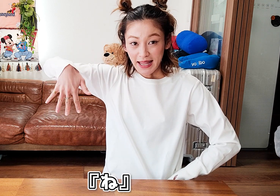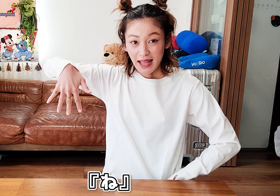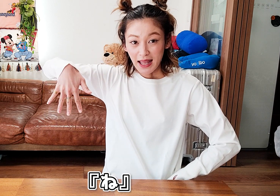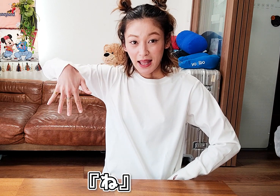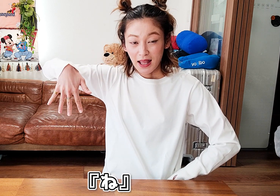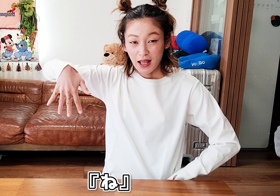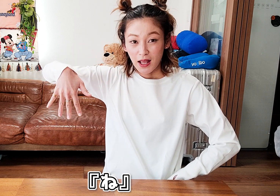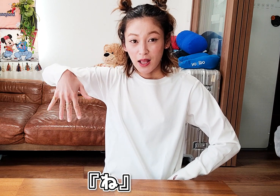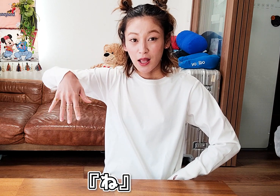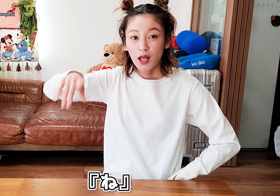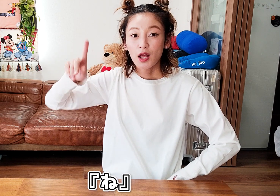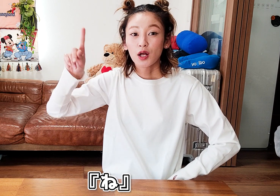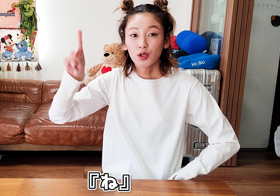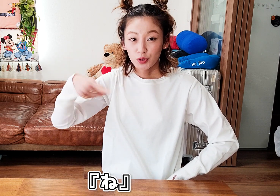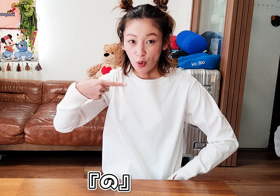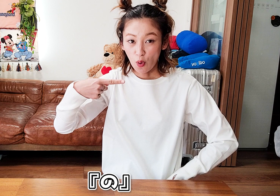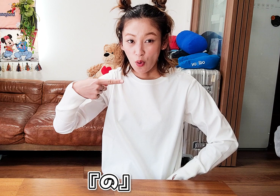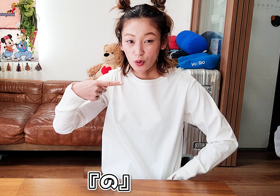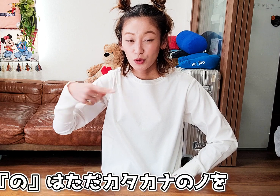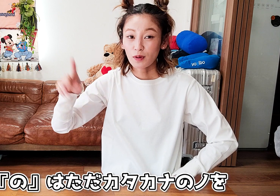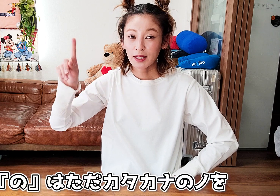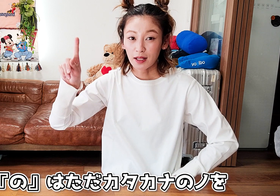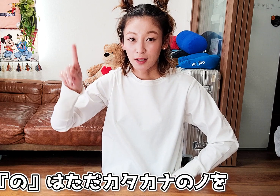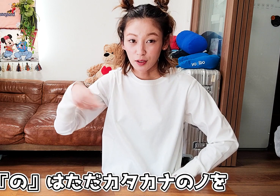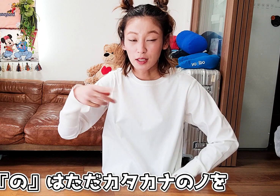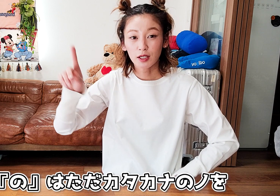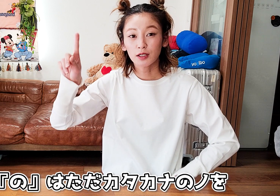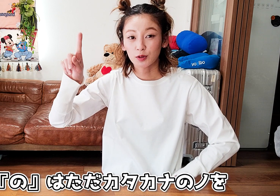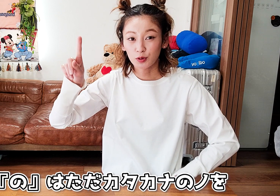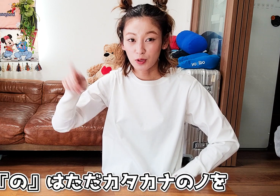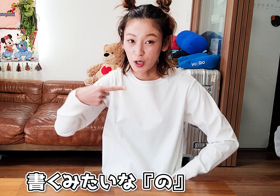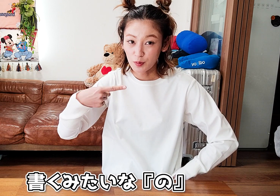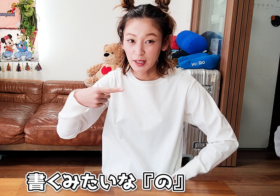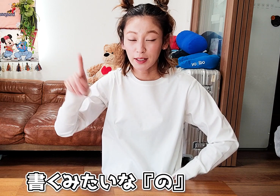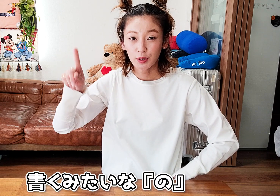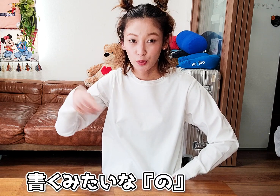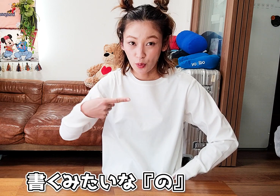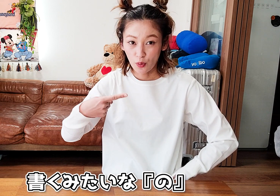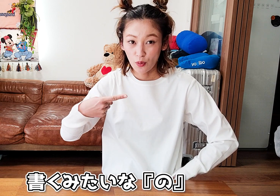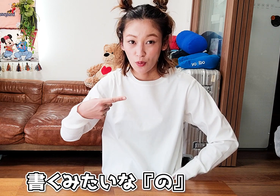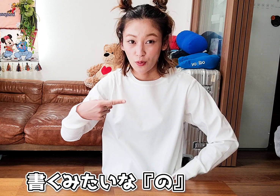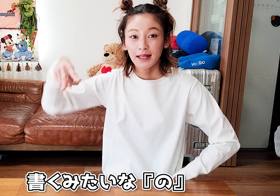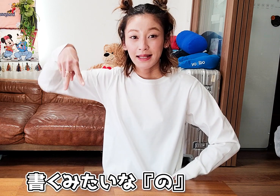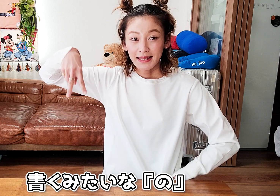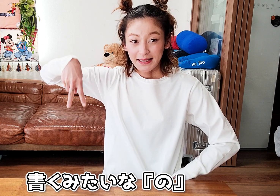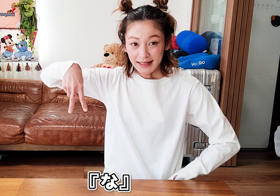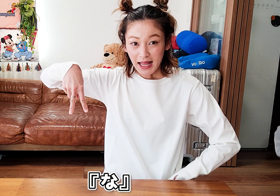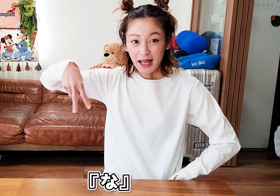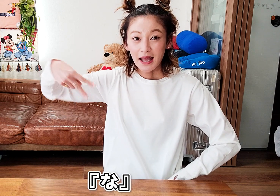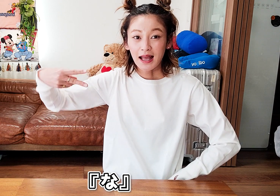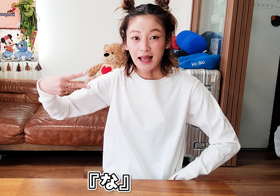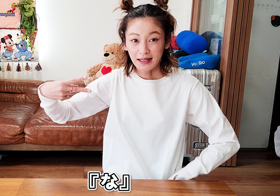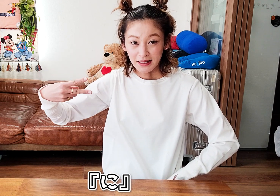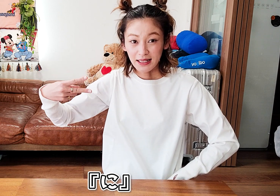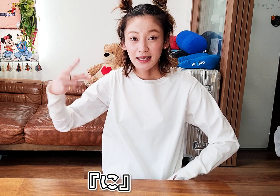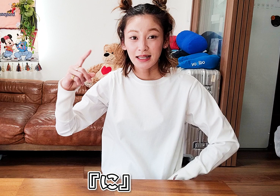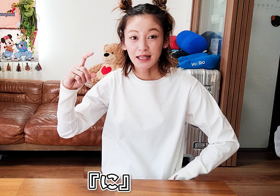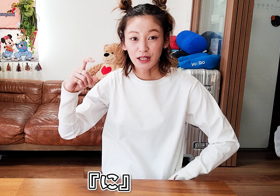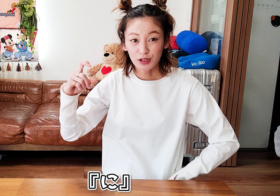ね、の、のはね、ただカタカナののを書くみたいに、の、な、に、